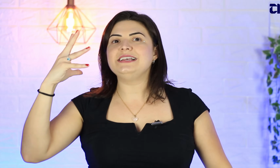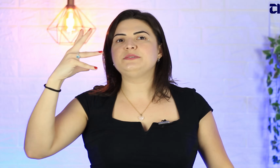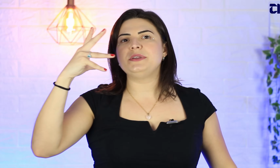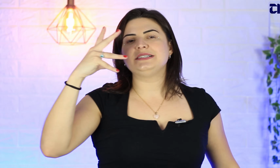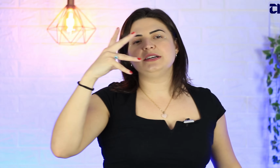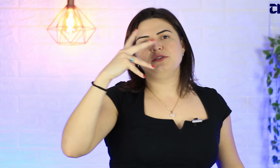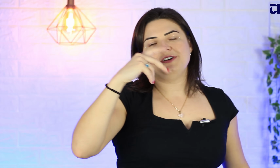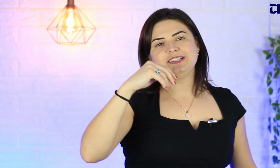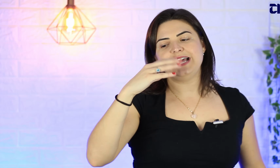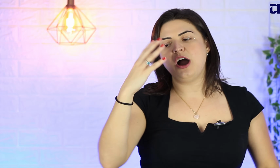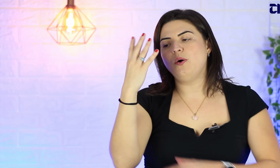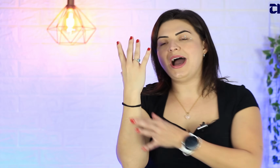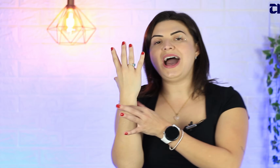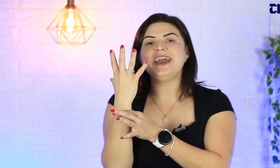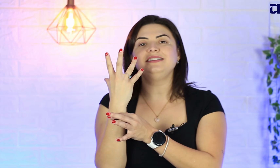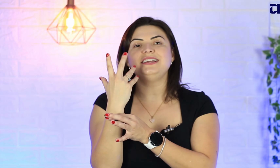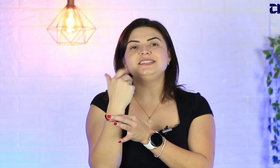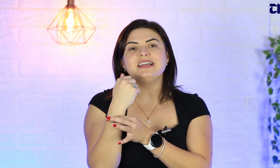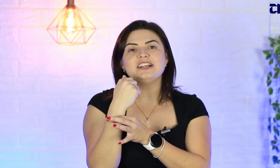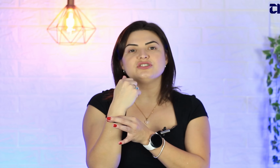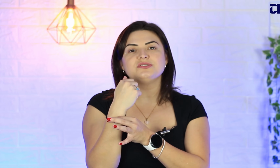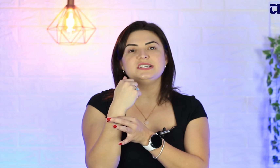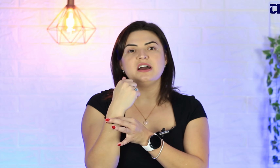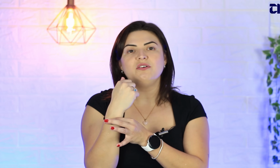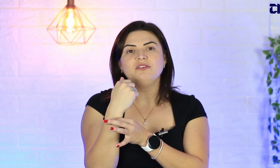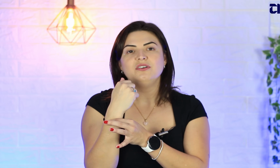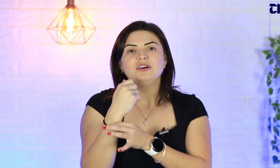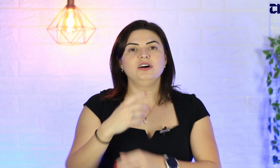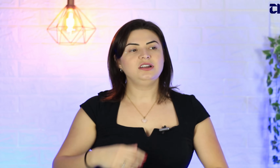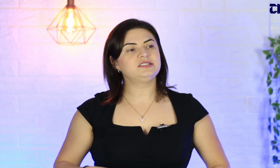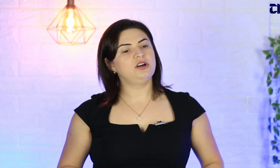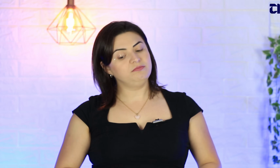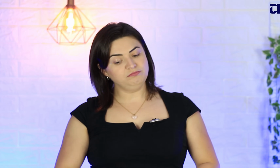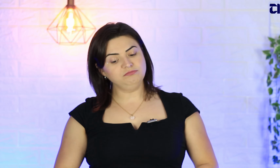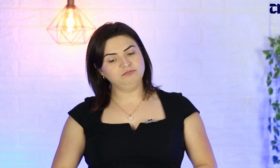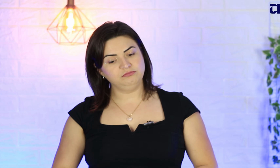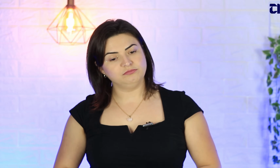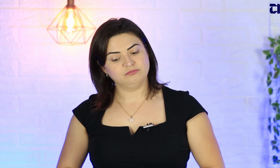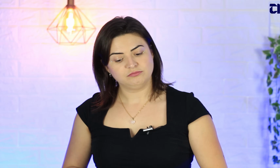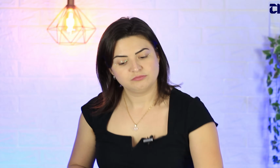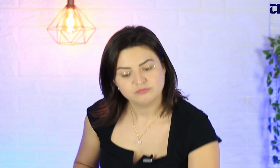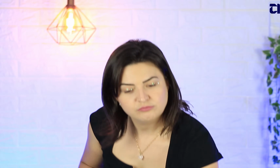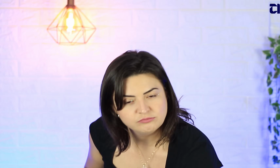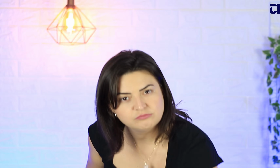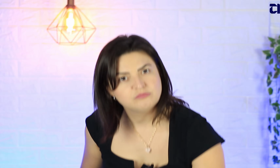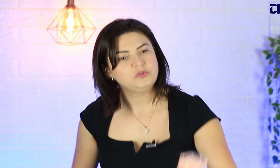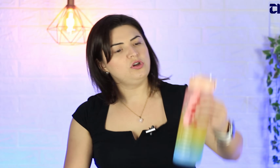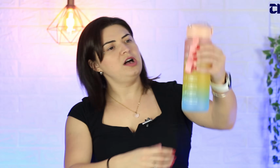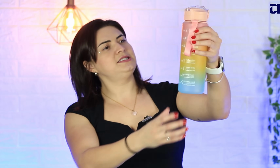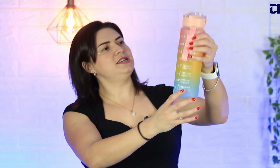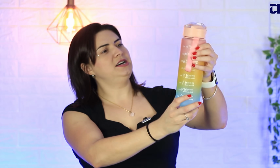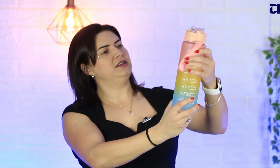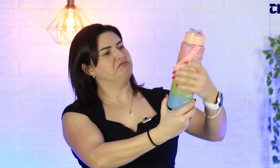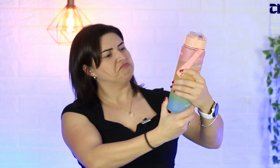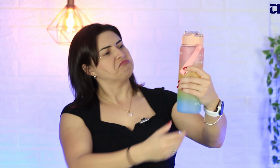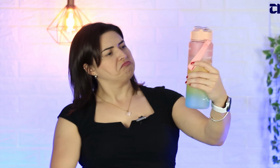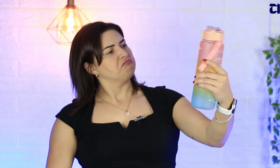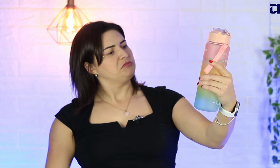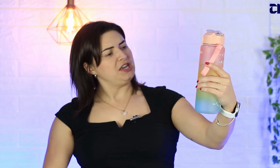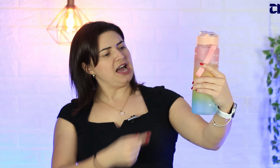expressão facial, a intensidade no sinal. Olha só. Hum! Nossa! Que